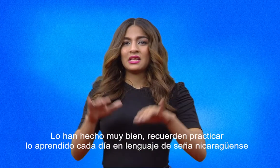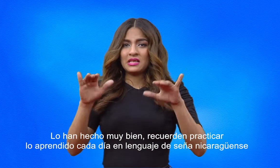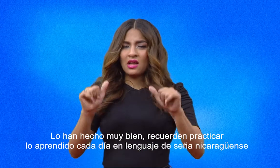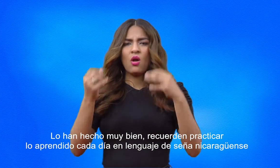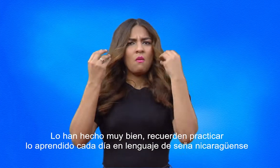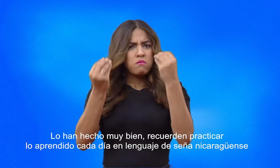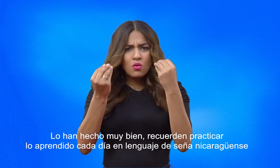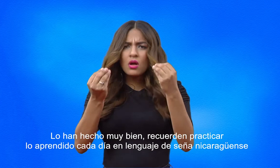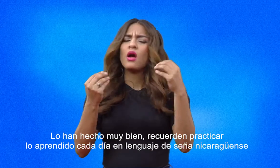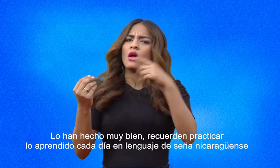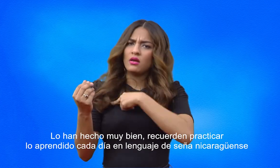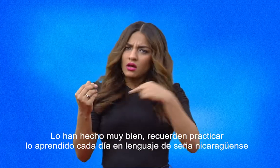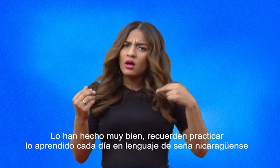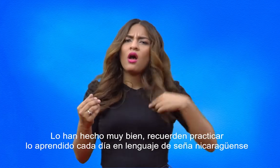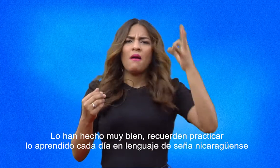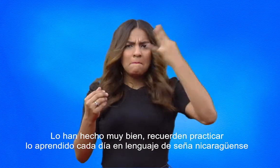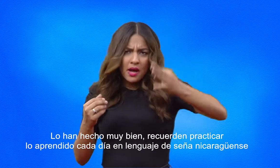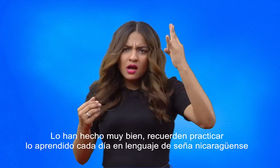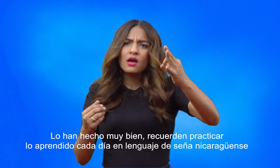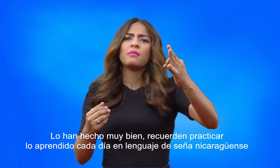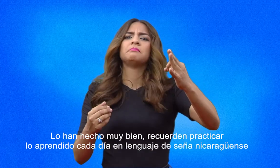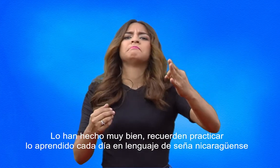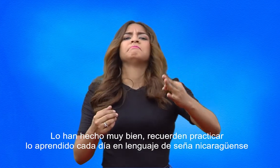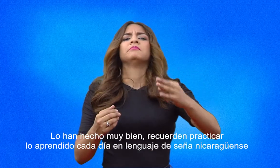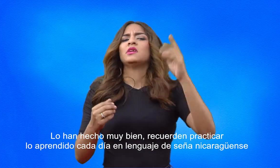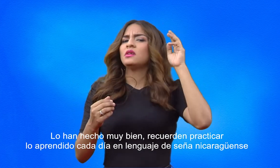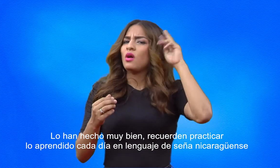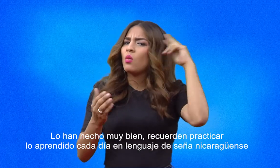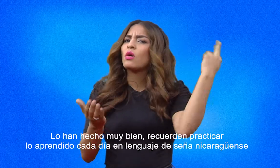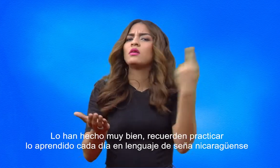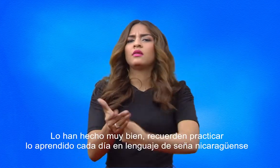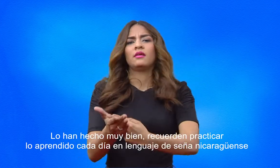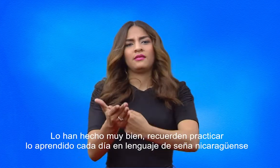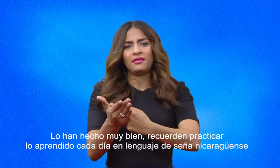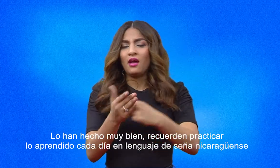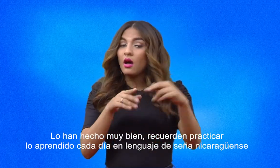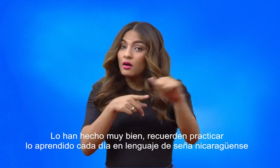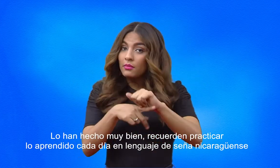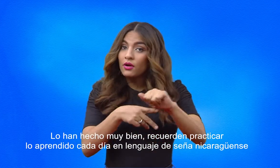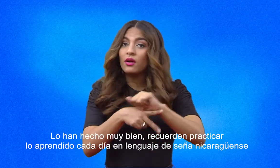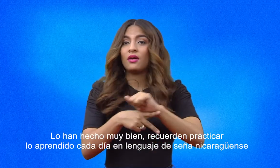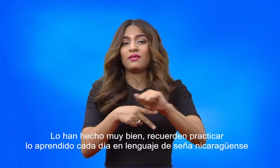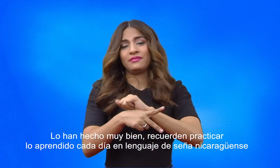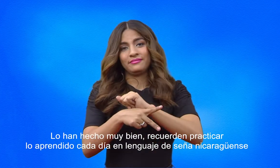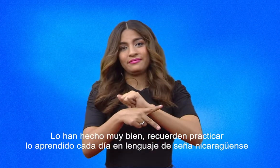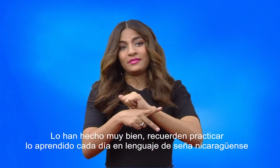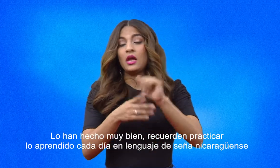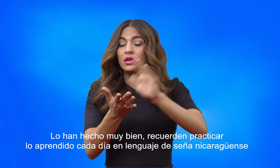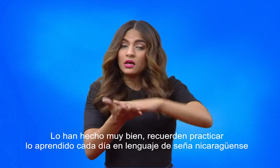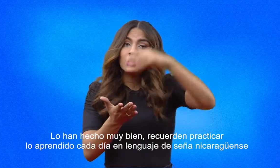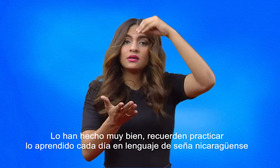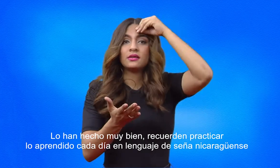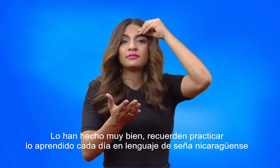Ya han hecho muy bien. Recuerden practicar lo